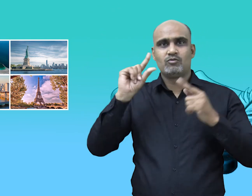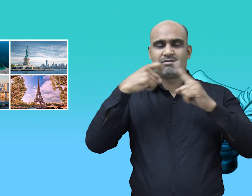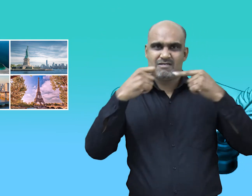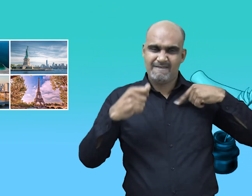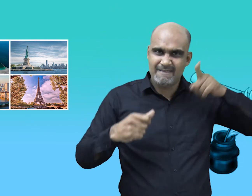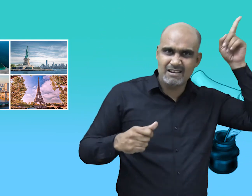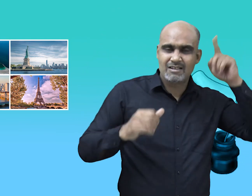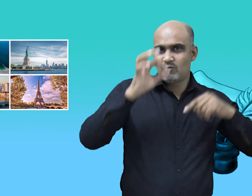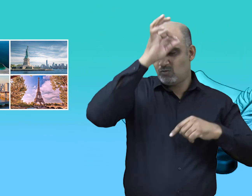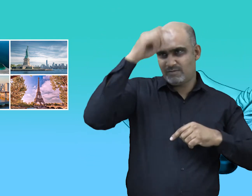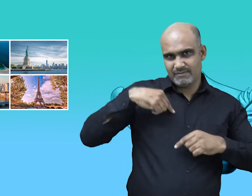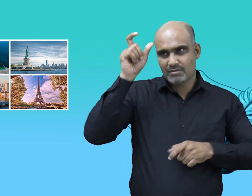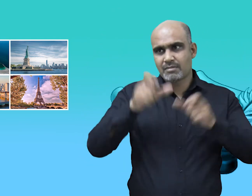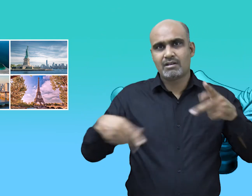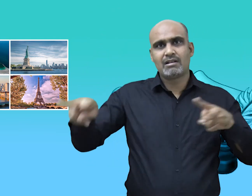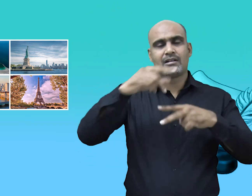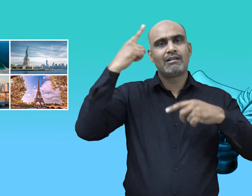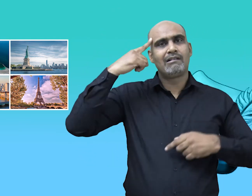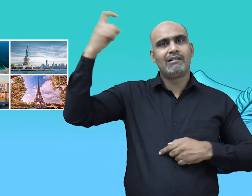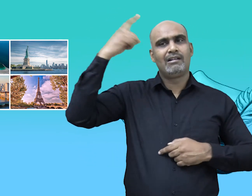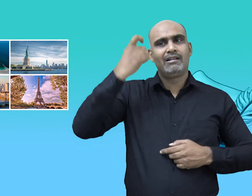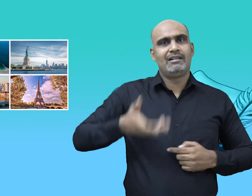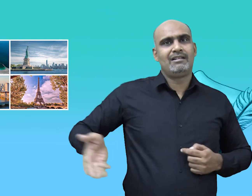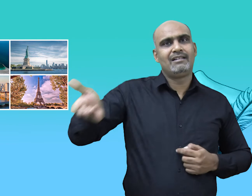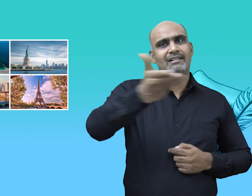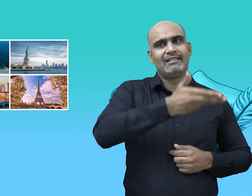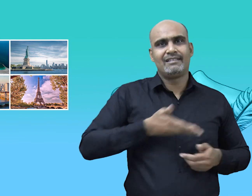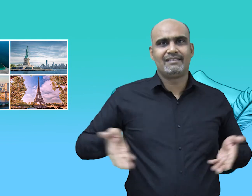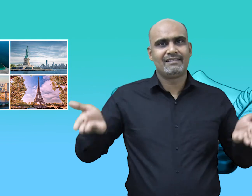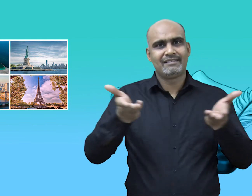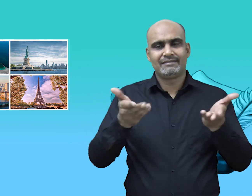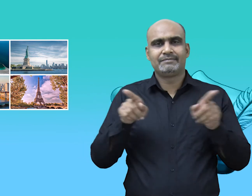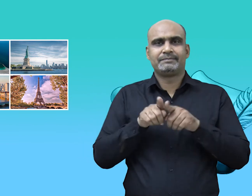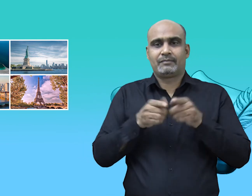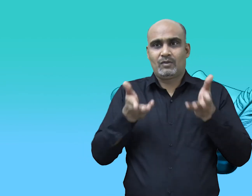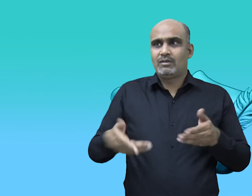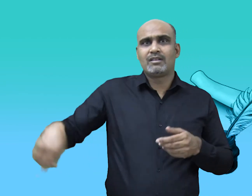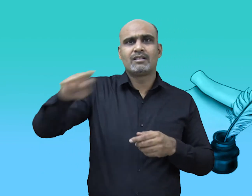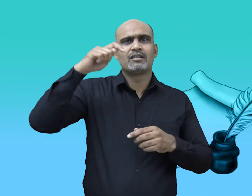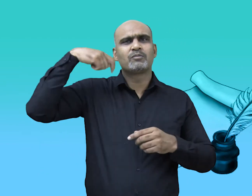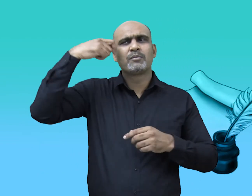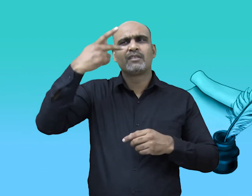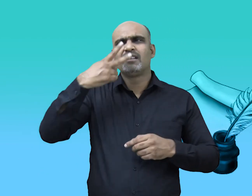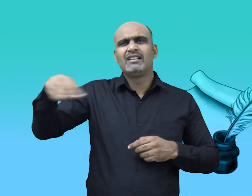वे वहीं जाने के सपने देखते हैं। यदि हम हमारे देश की फिल्मों को